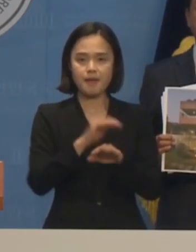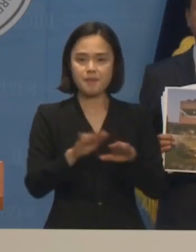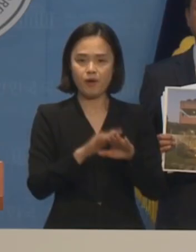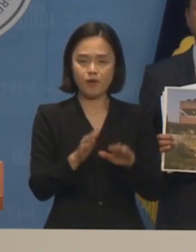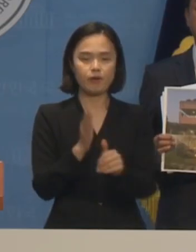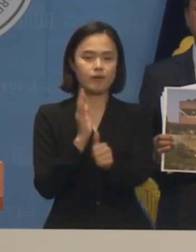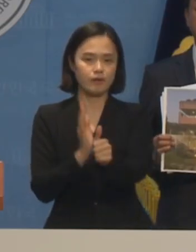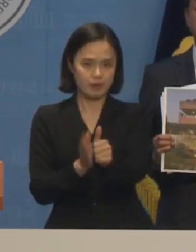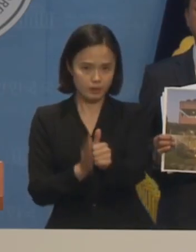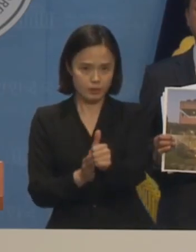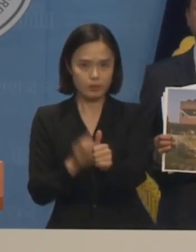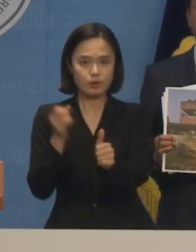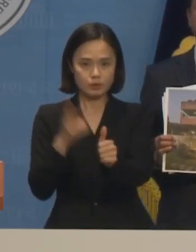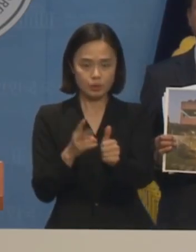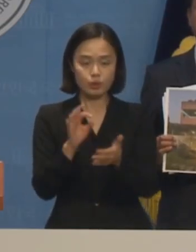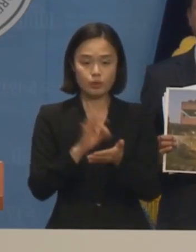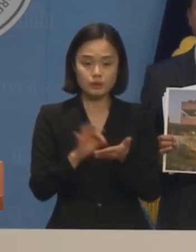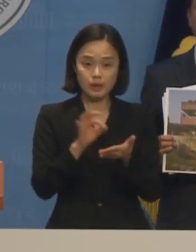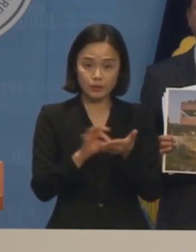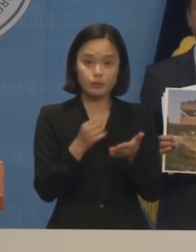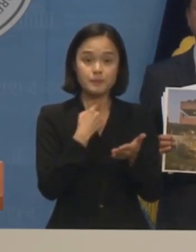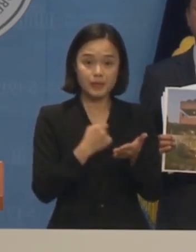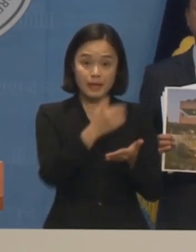여부에 대한 진상을 규명하라.